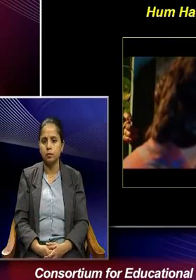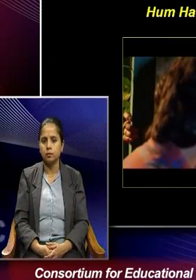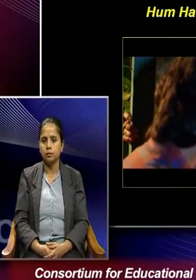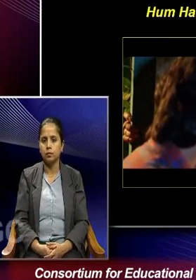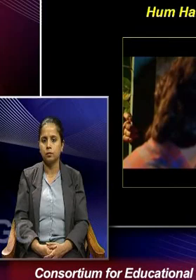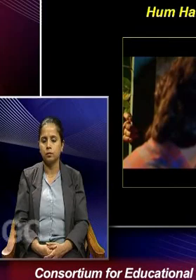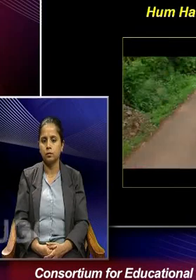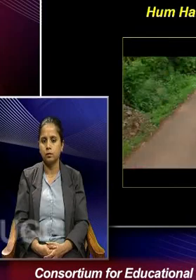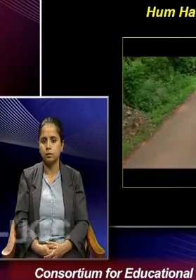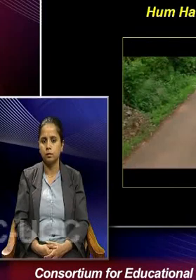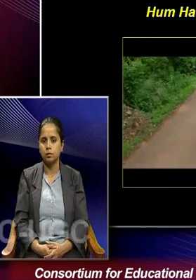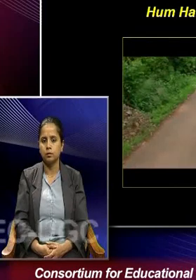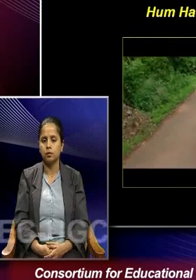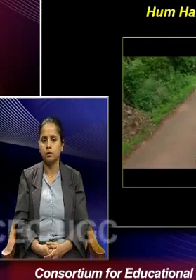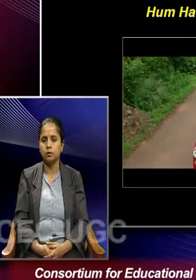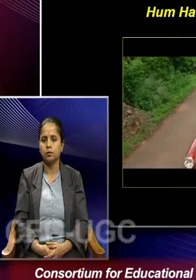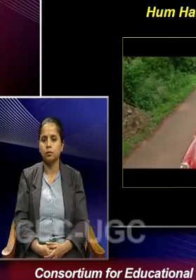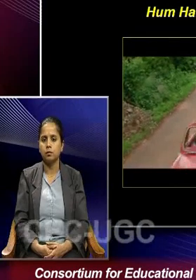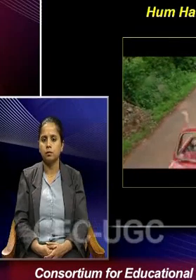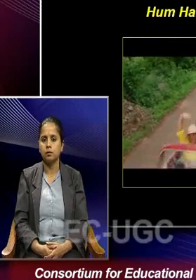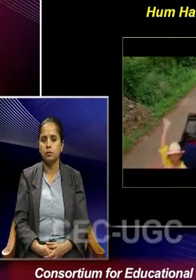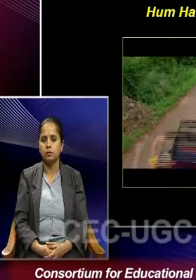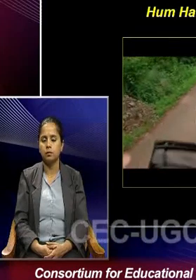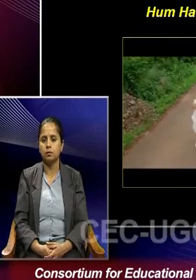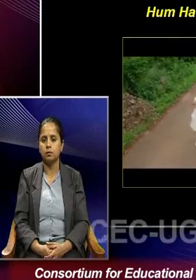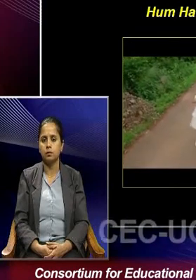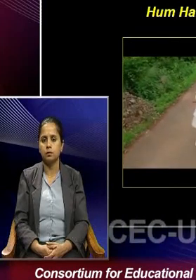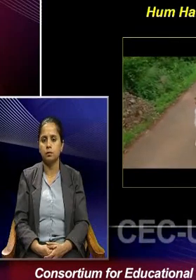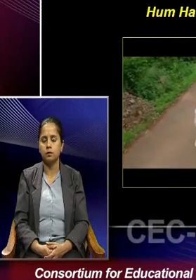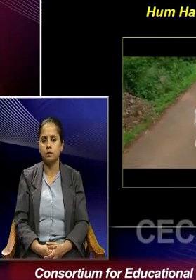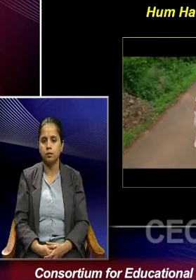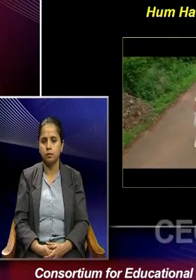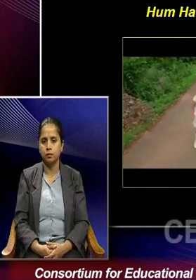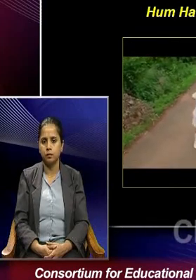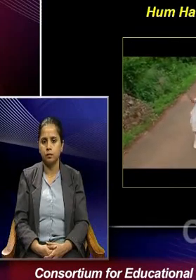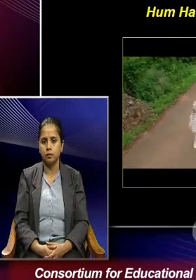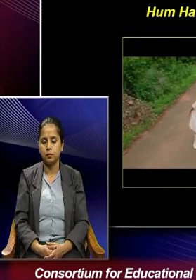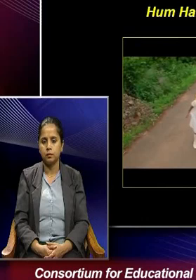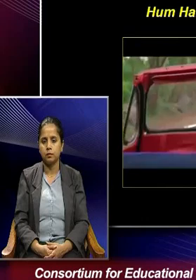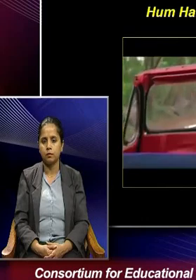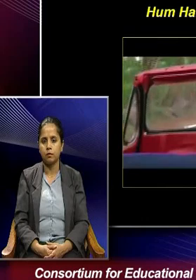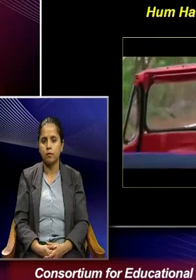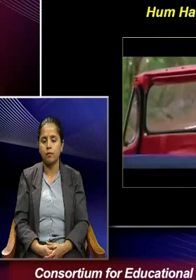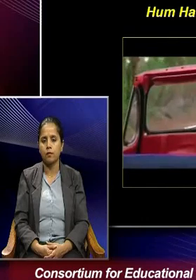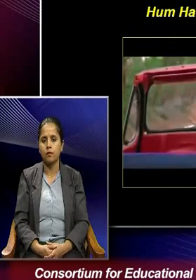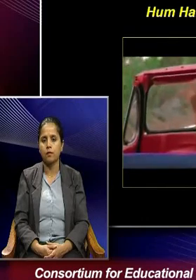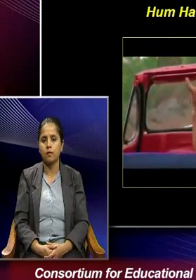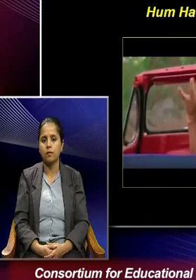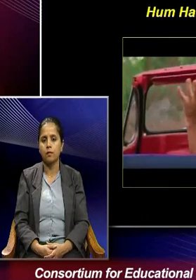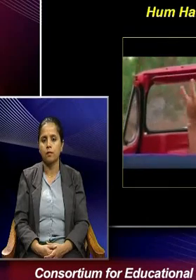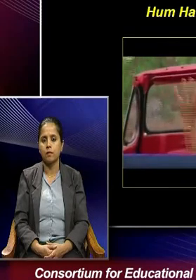खुद बच्चा बनना पड़ता है। यूं ही कट जाएगा सफर साथ चलने से, कि